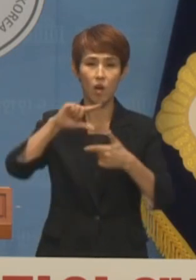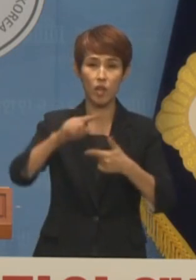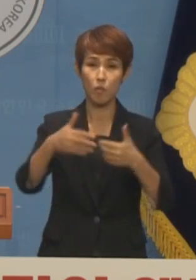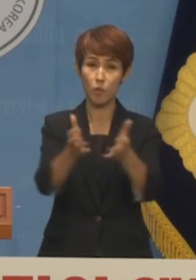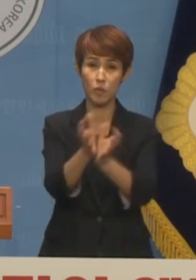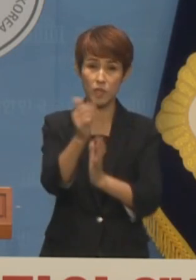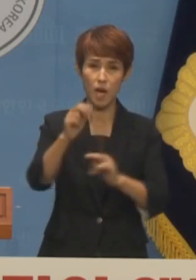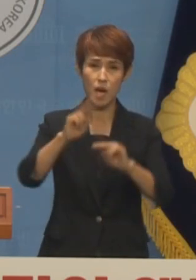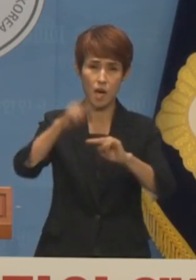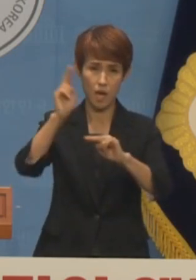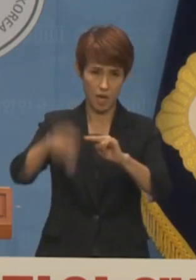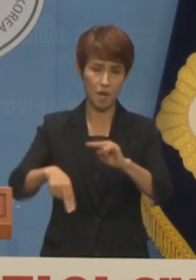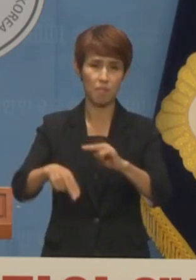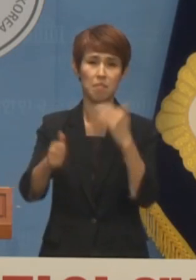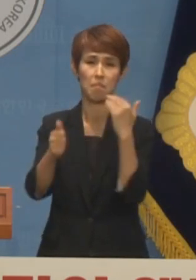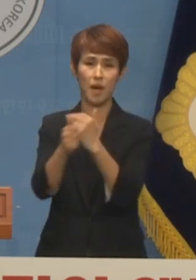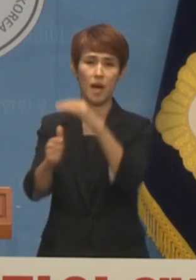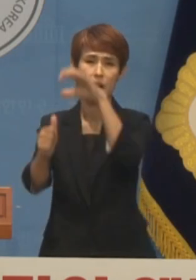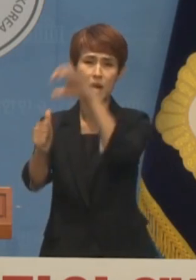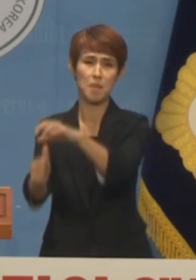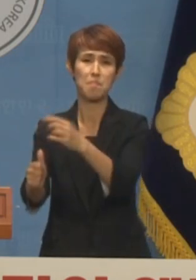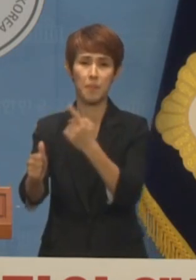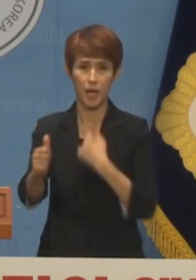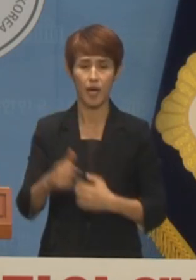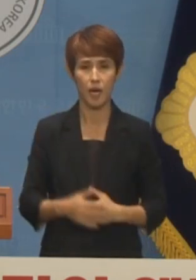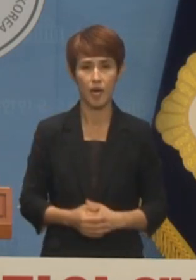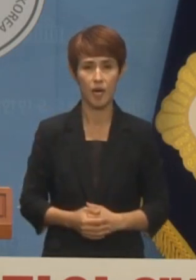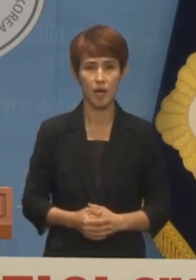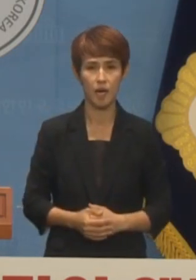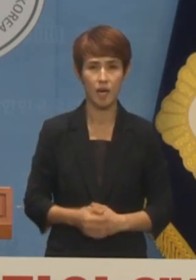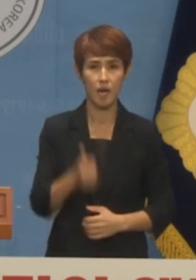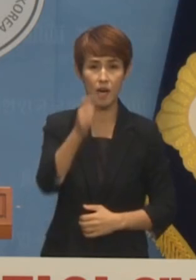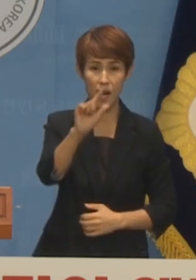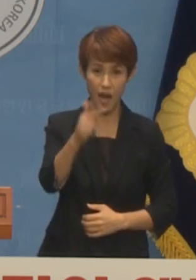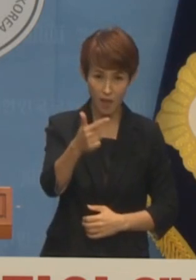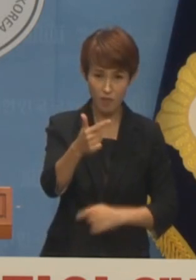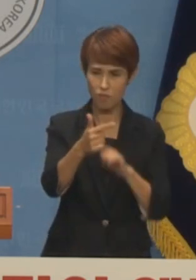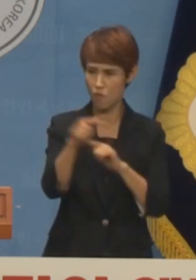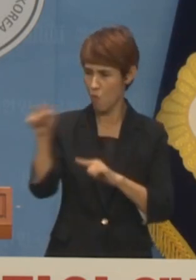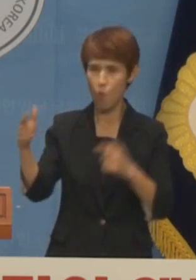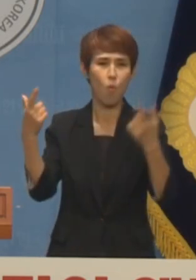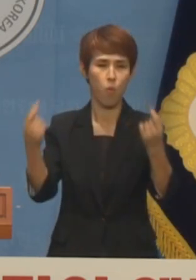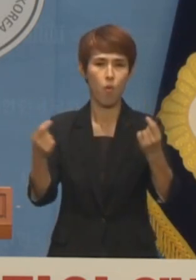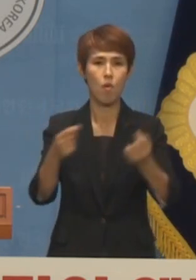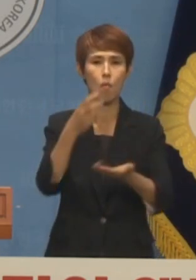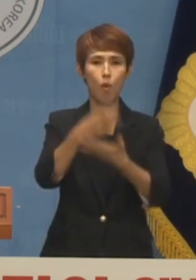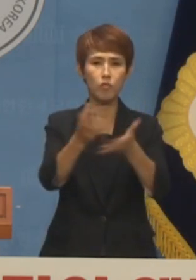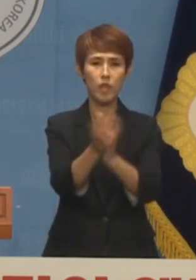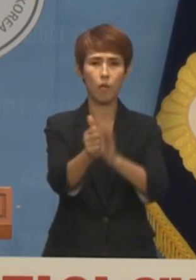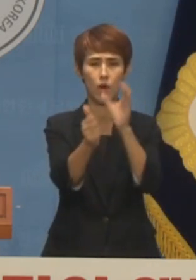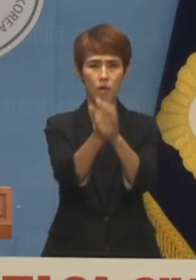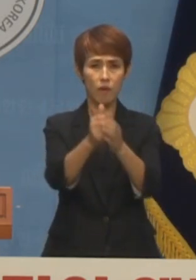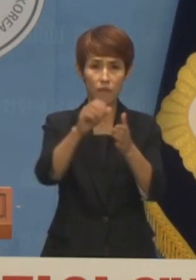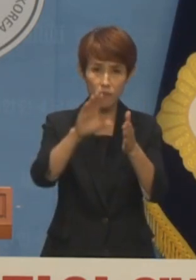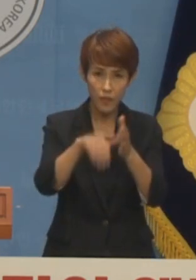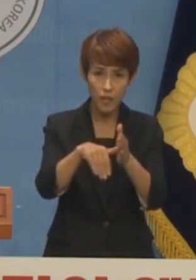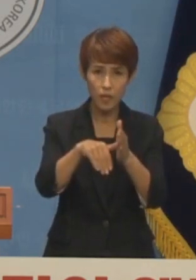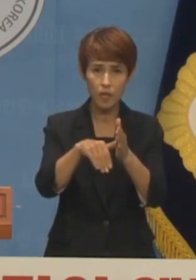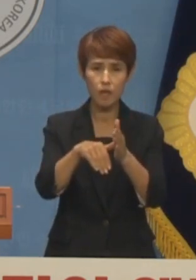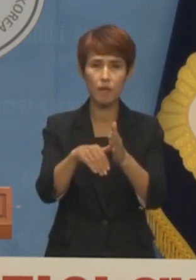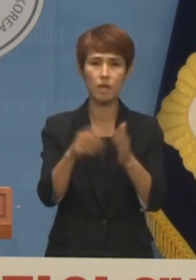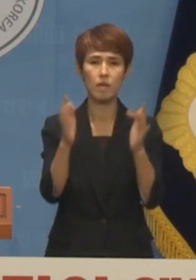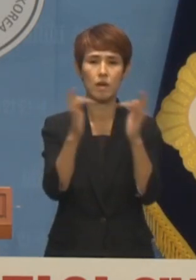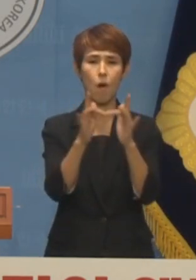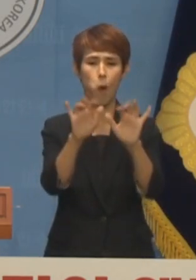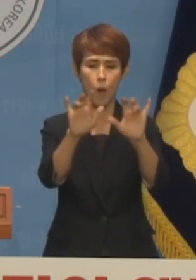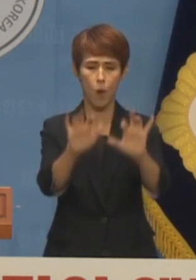경남도지사직을 상실하고 수감된 바 있습니다. 피고발인 한동훈 역시 현직 법무부 장관의 자리에 댓글팀을